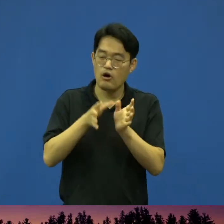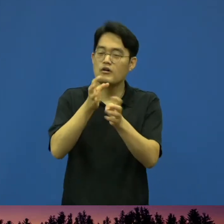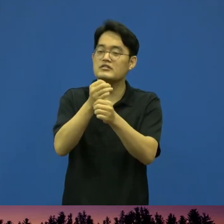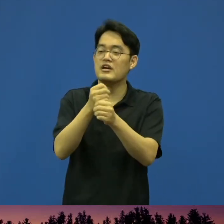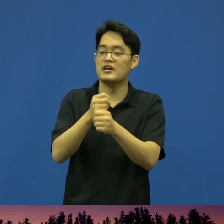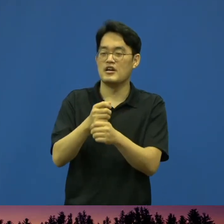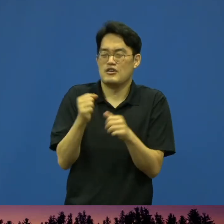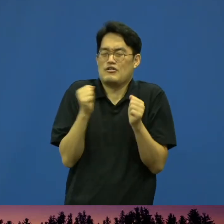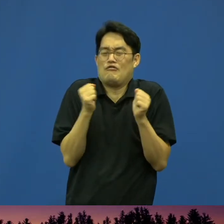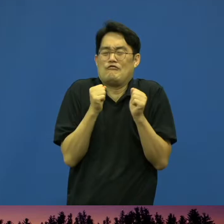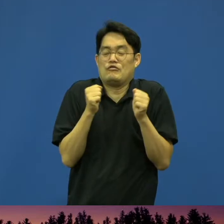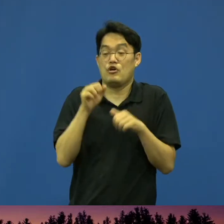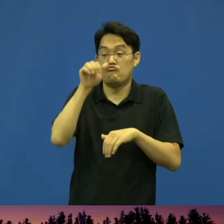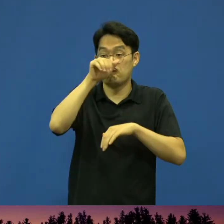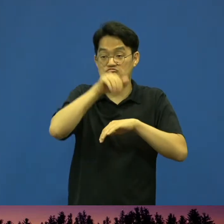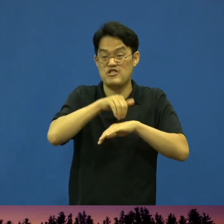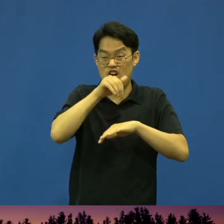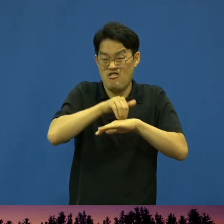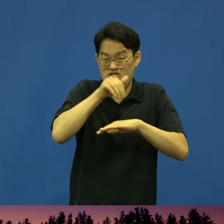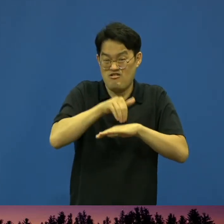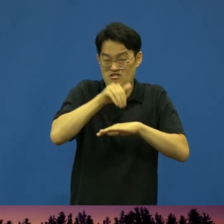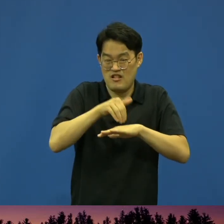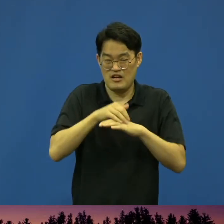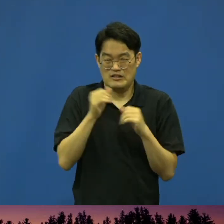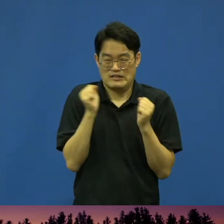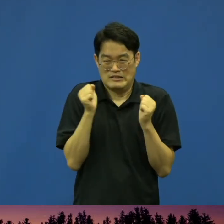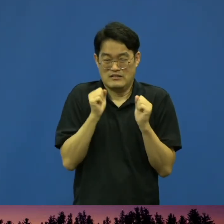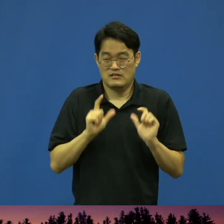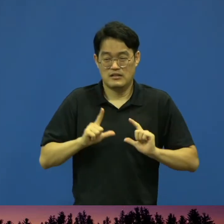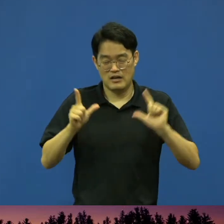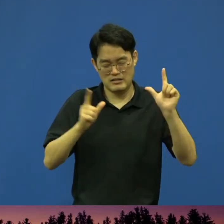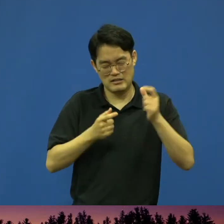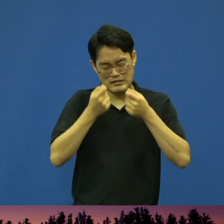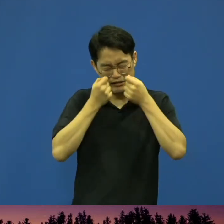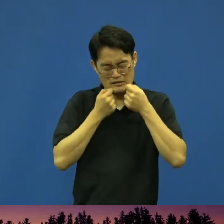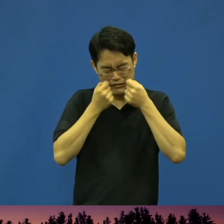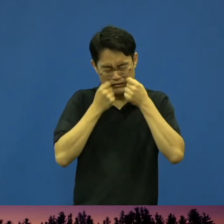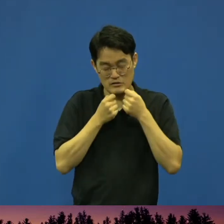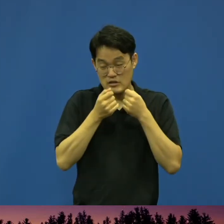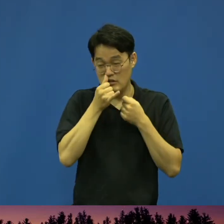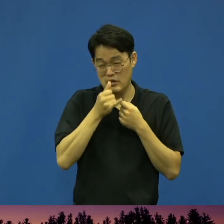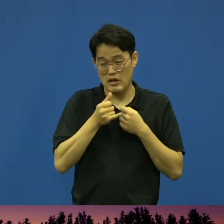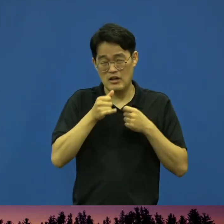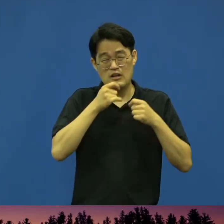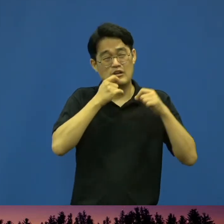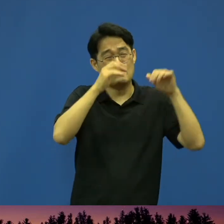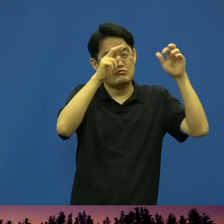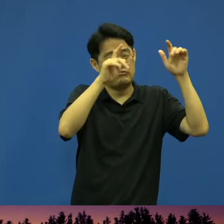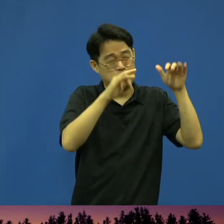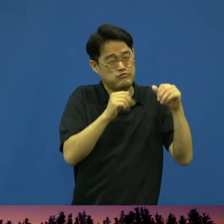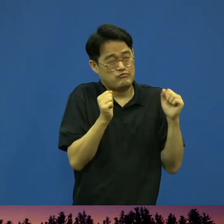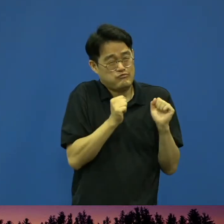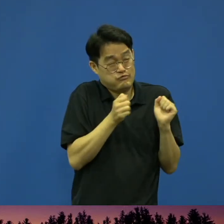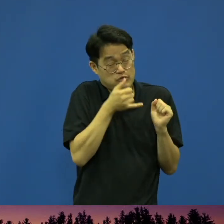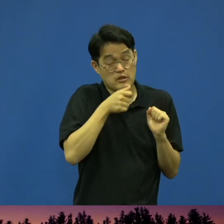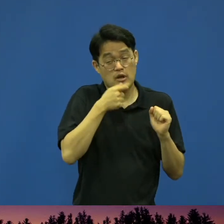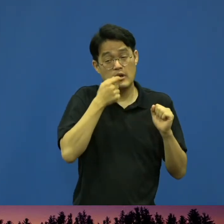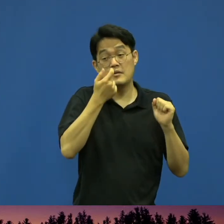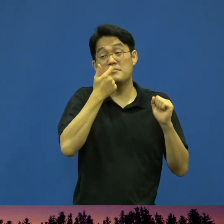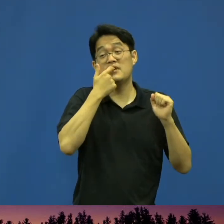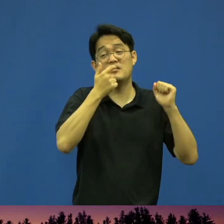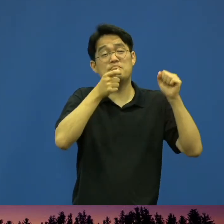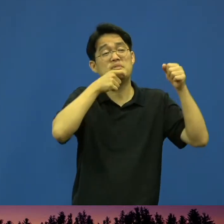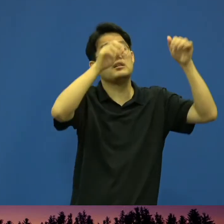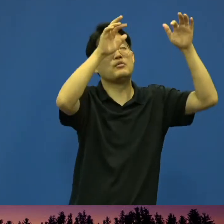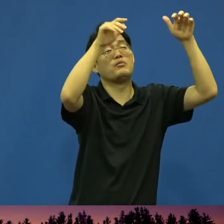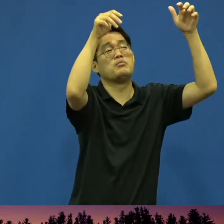겨울인데 훈련을 나가서 추운 날씨도 참 서럽지만 비까지 보슬보슬 내리면 참 마음이 무거워집니다.